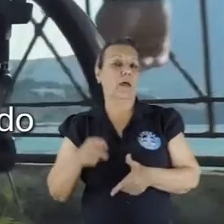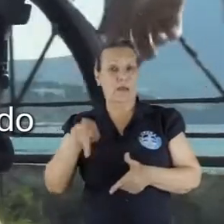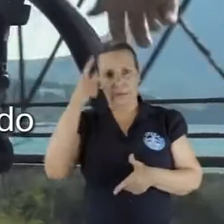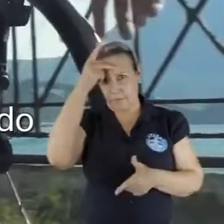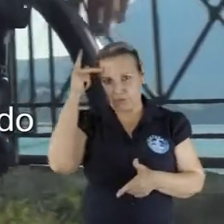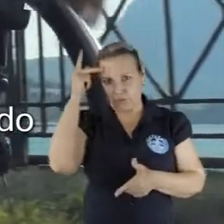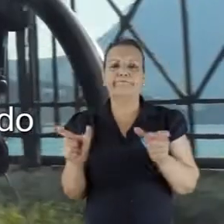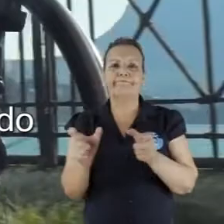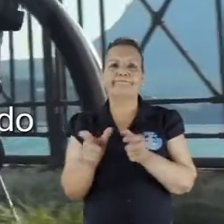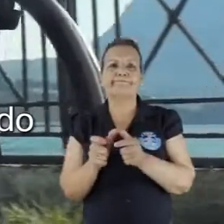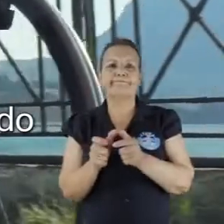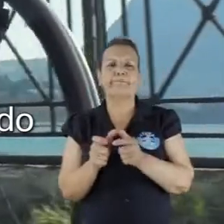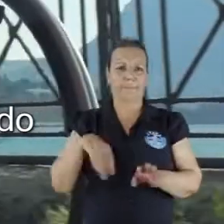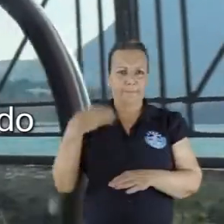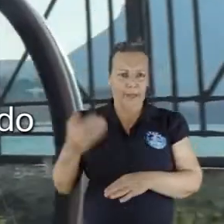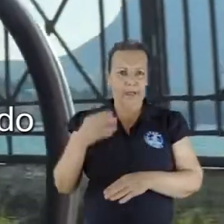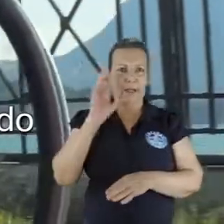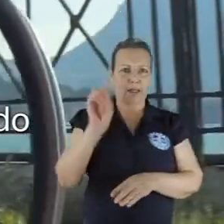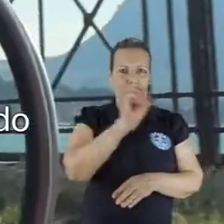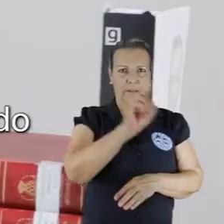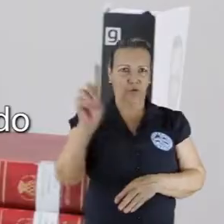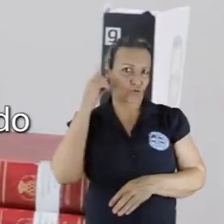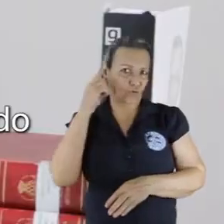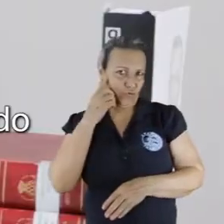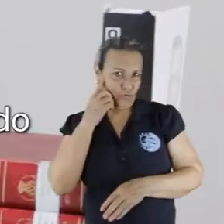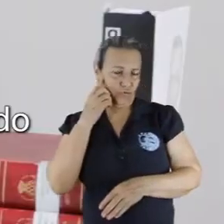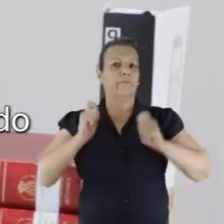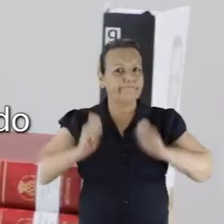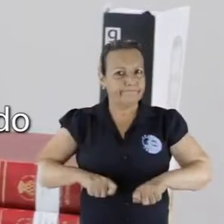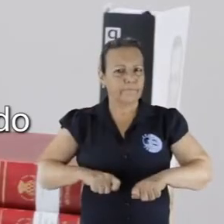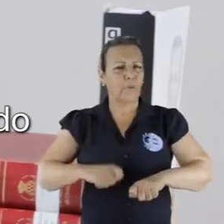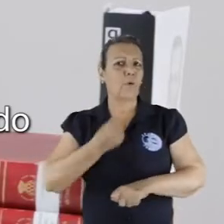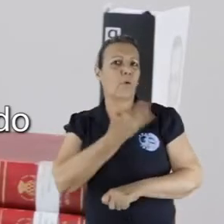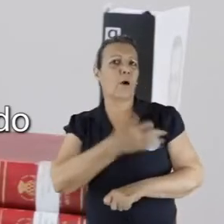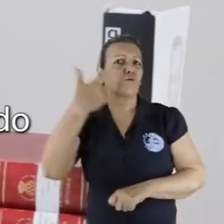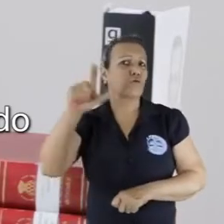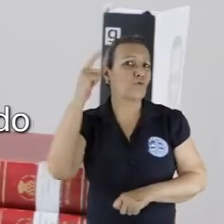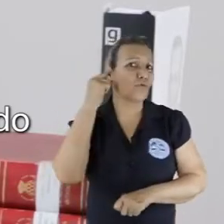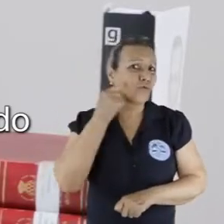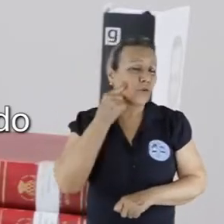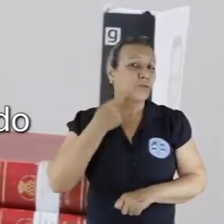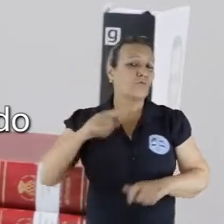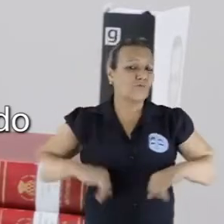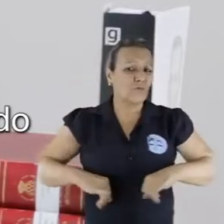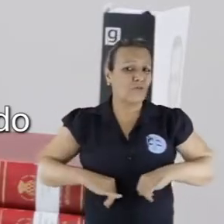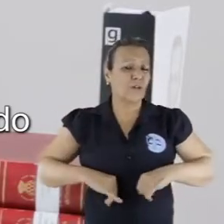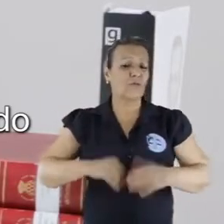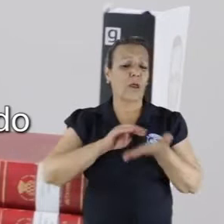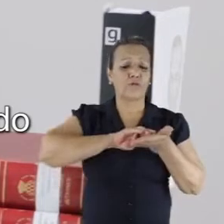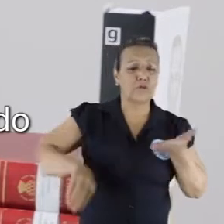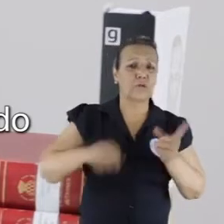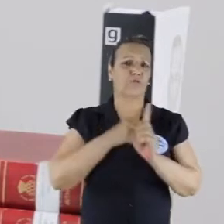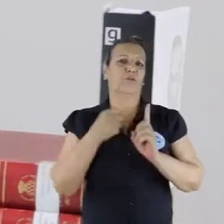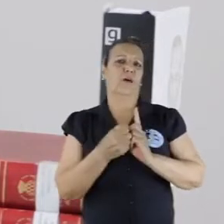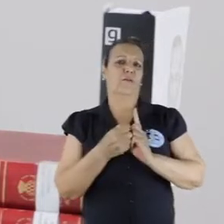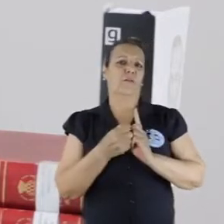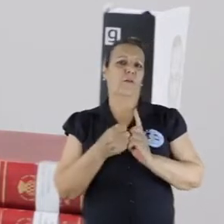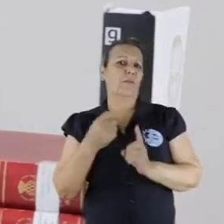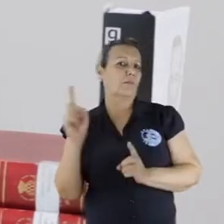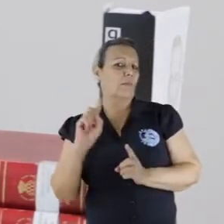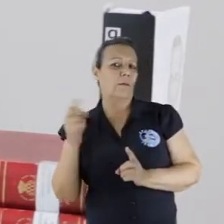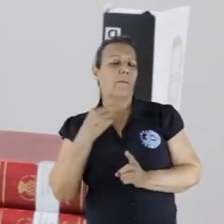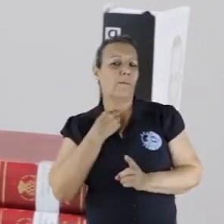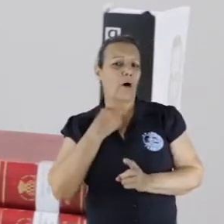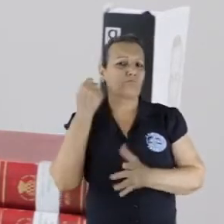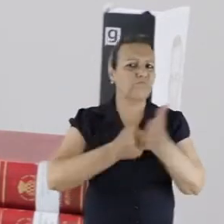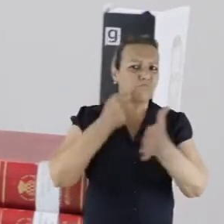patamar considerado de sucesso em nossa sociedade. O grande problema é, estamos lidando com a exceção à regra ali. Para cada